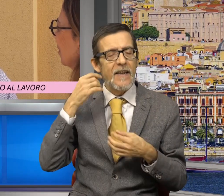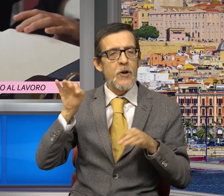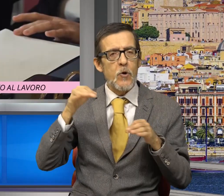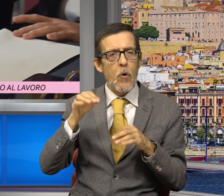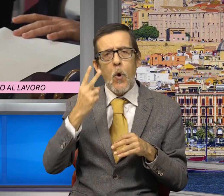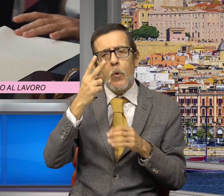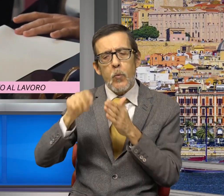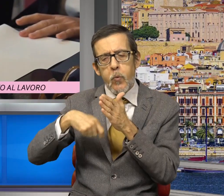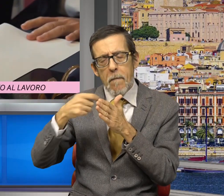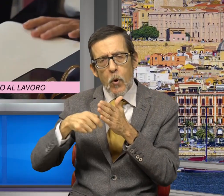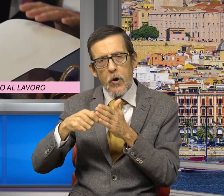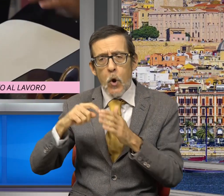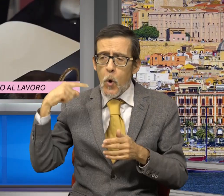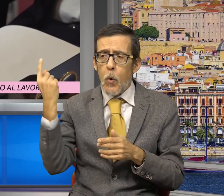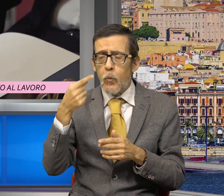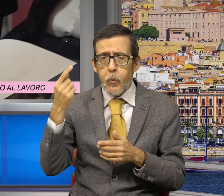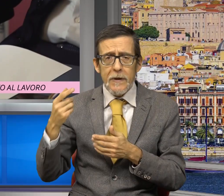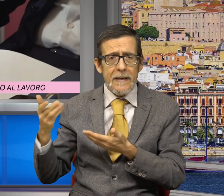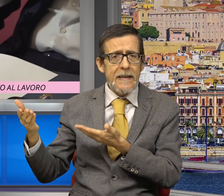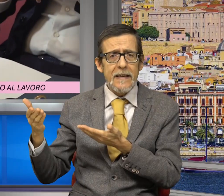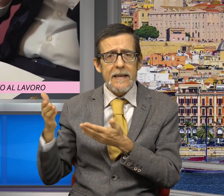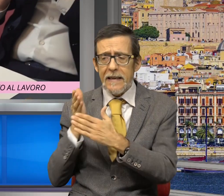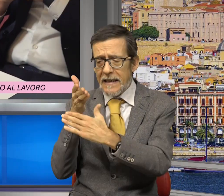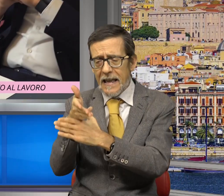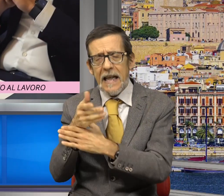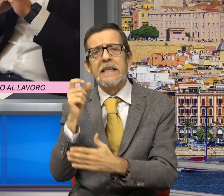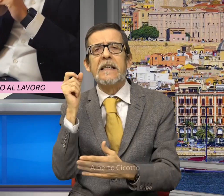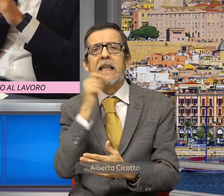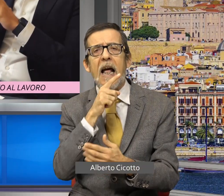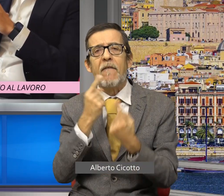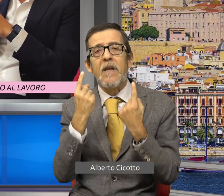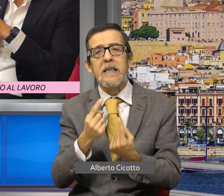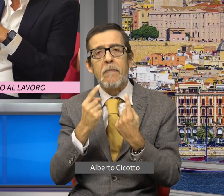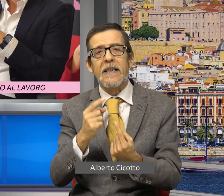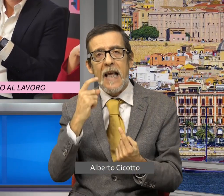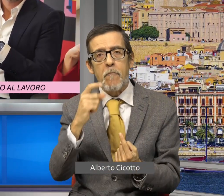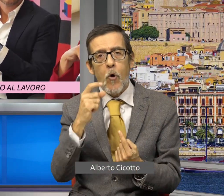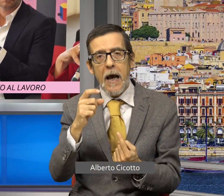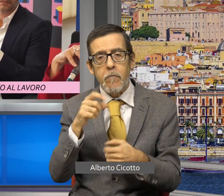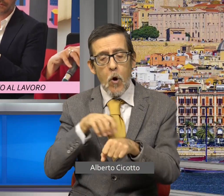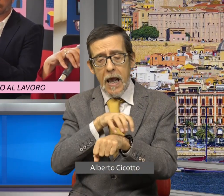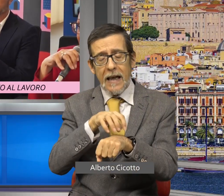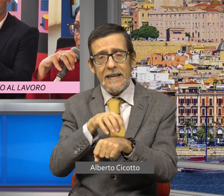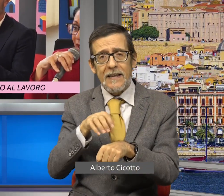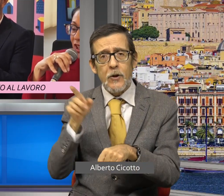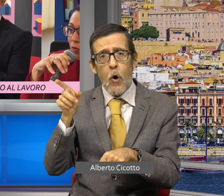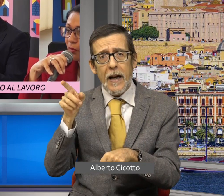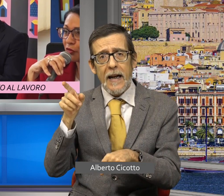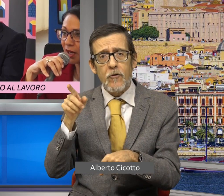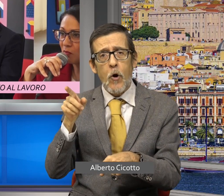tutti gli ingressi sono gratuiti, per cui vi aspettiamo a Carbonia. Per l'assessora regionale alla cultura Ilaria Portas, la società